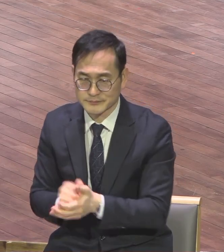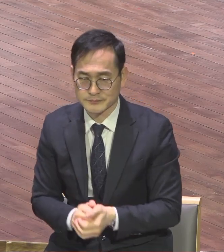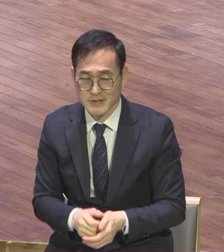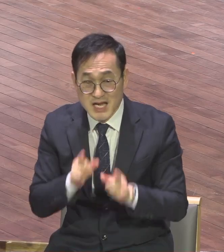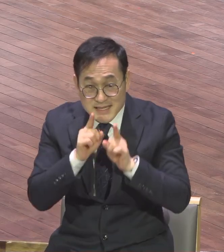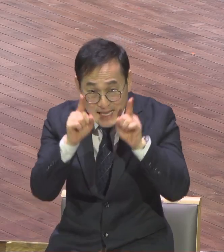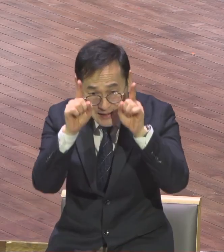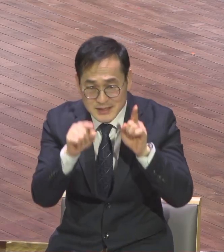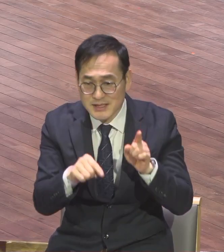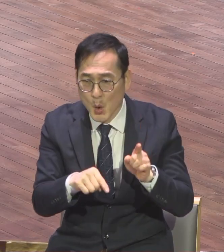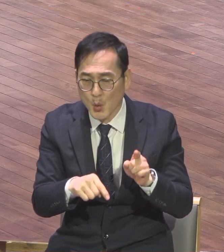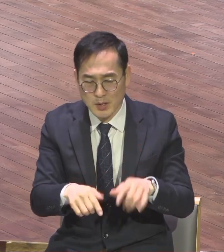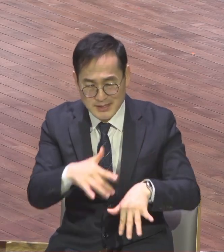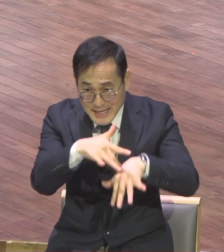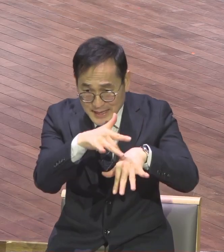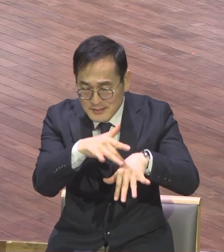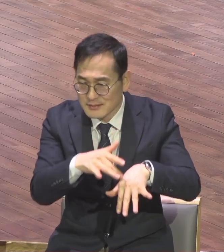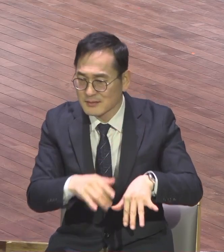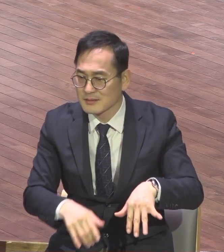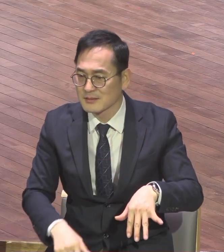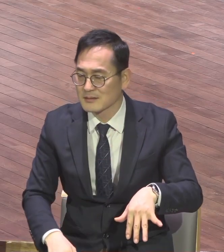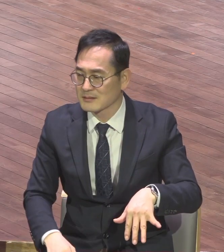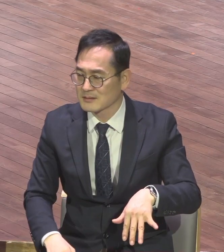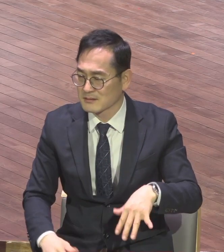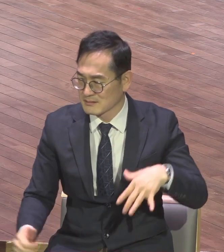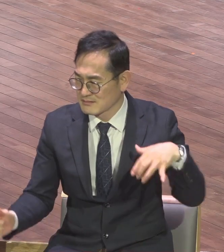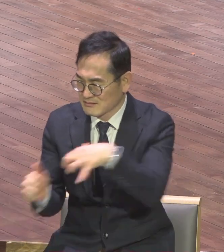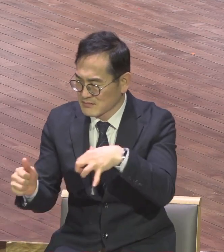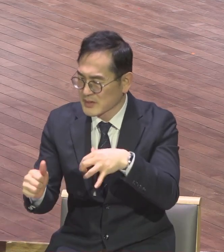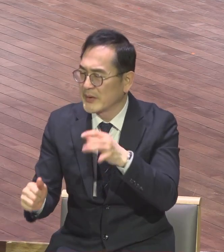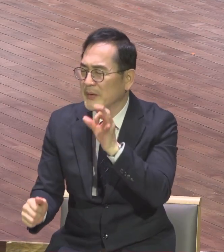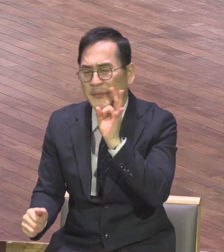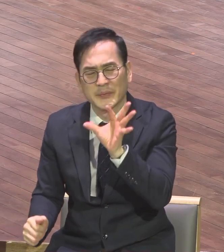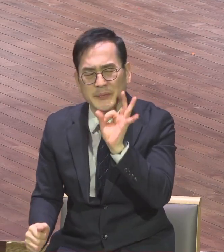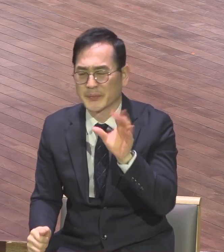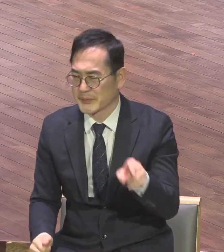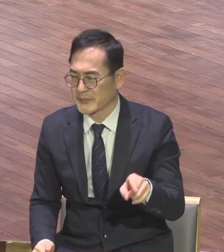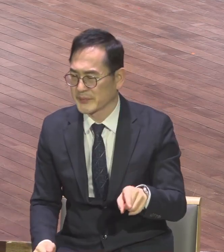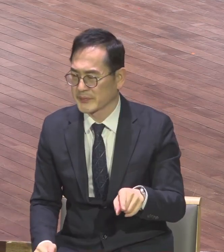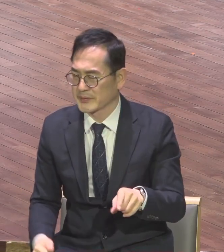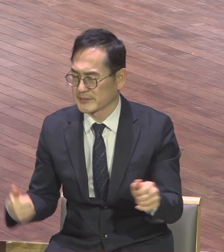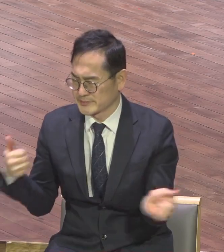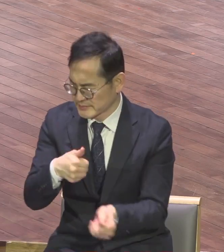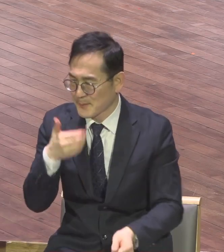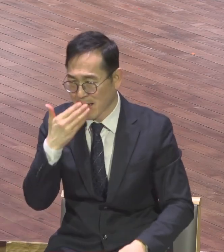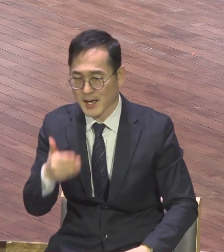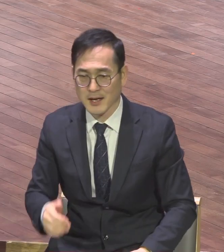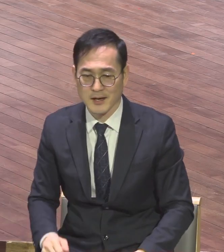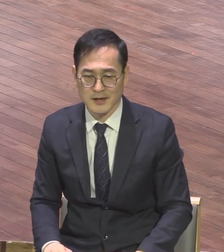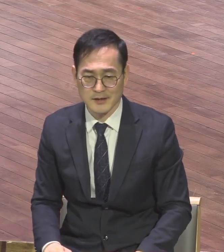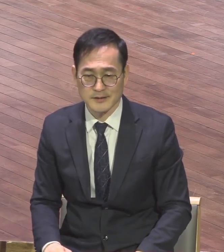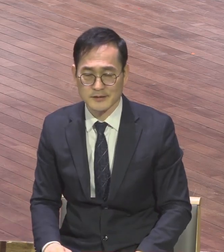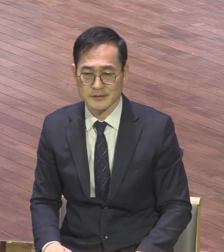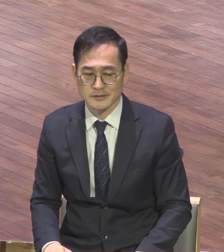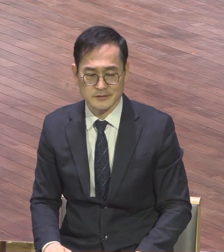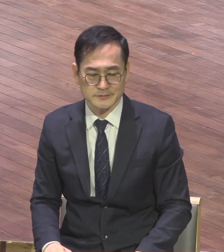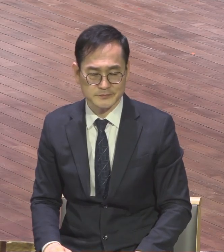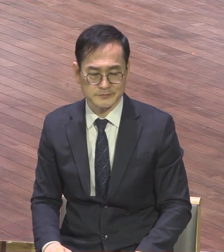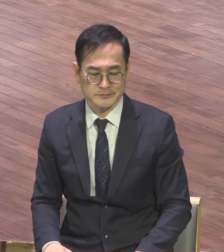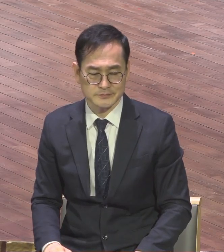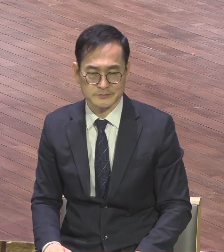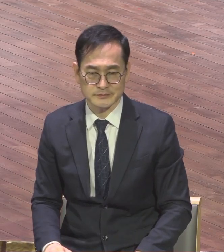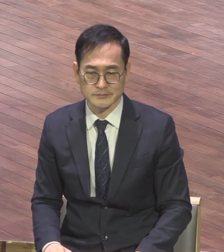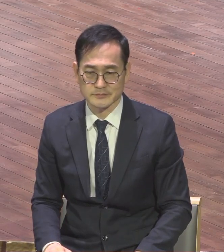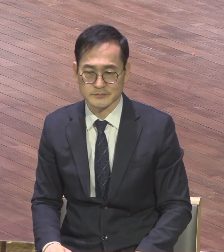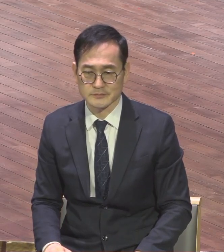이기지 못하게 하겠다. 음부의 권세는 다른 어떤 것으로도 이길 수가 없습니다. 어떤 훌륭한 사람도, 잘생긴 사람도, 실력 있는 사람도 사단을